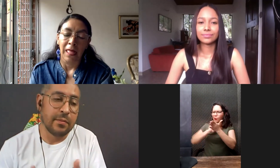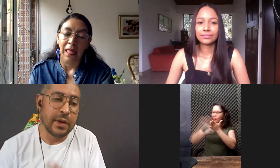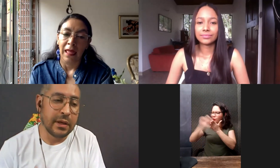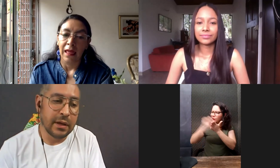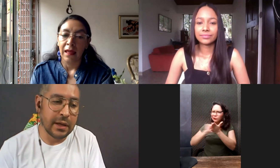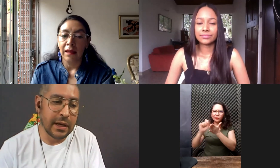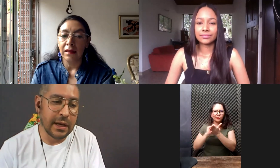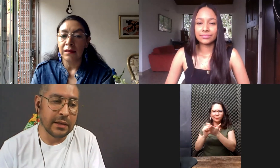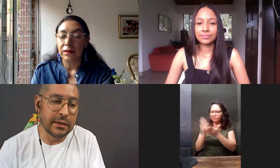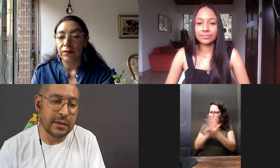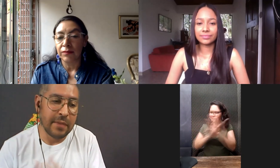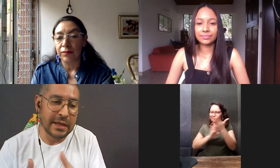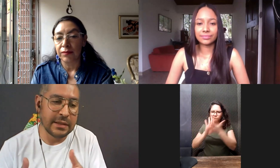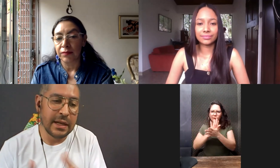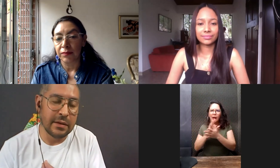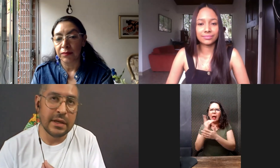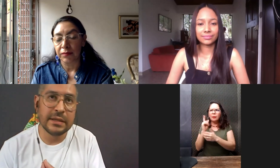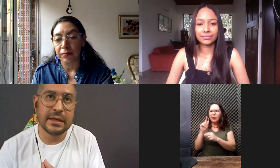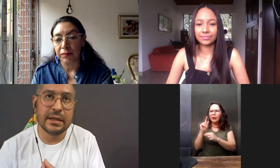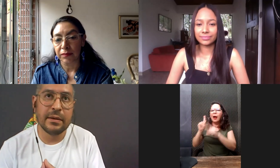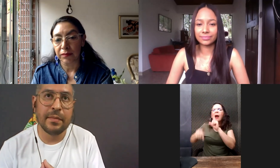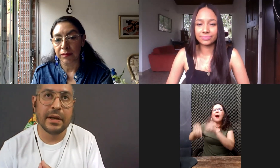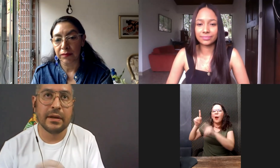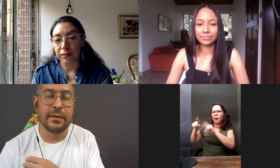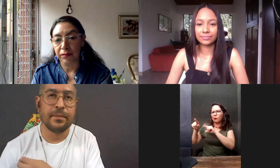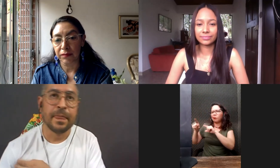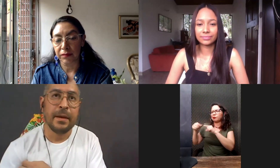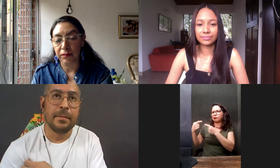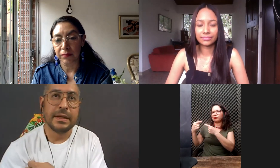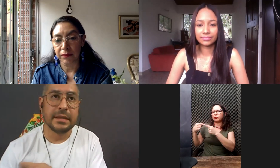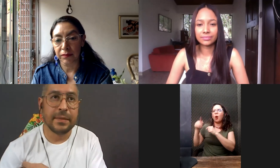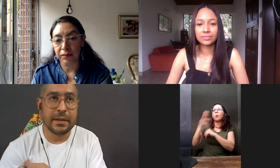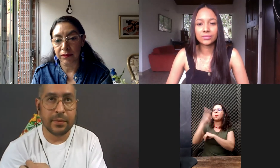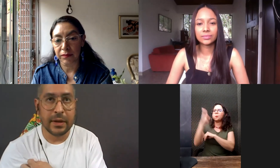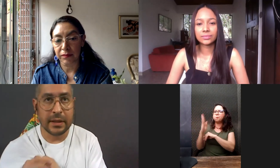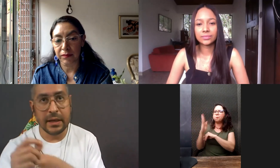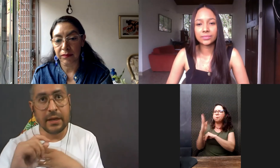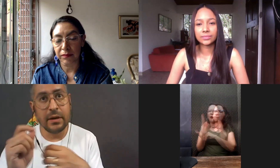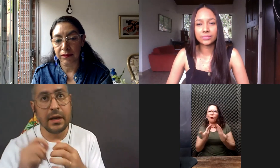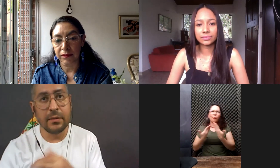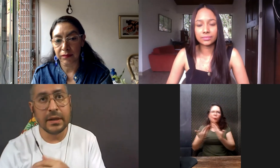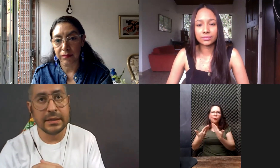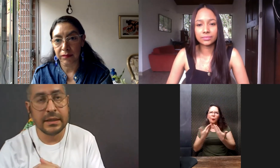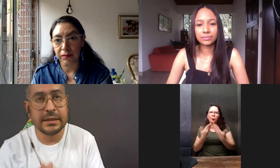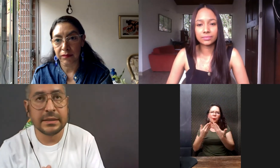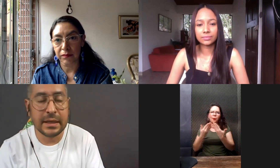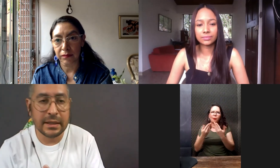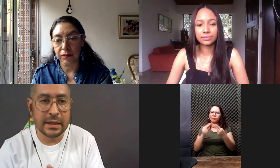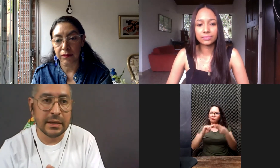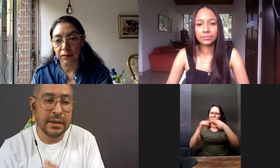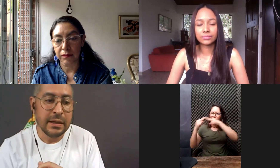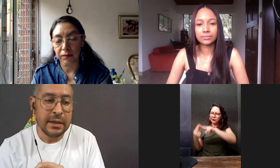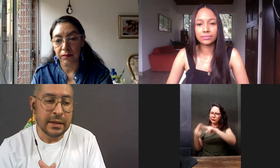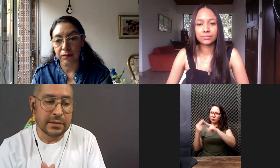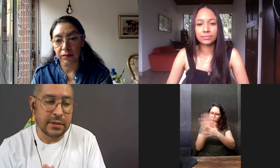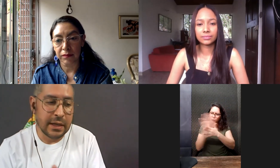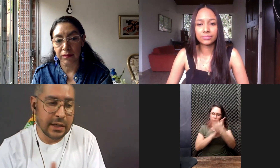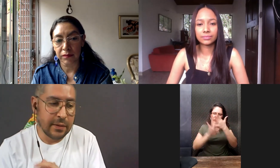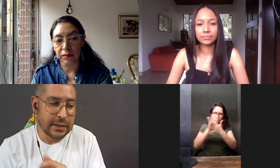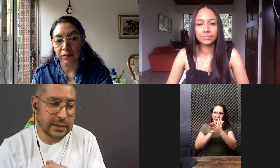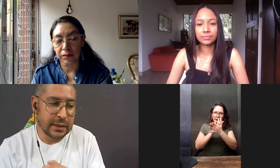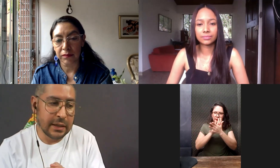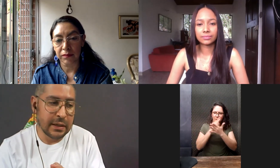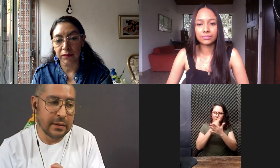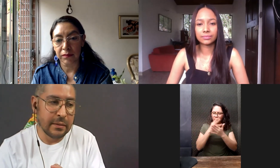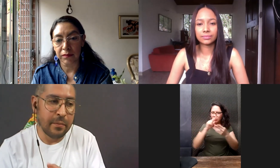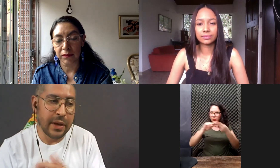por ejemplo, en Brasil hay una iniciativa para precisamente poder tener una lengua de señas escrita, que son las